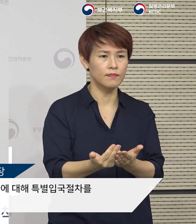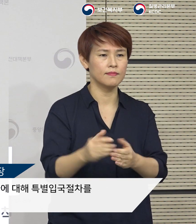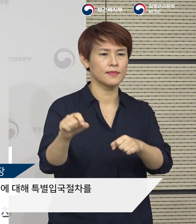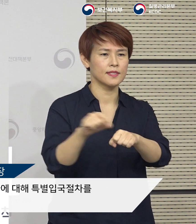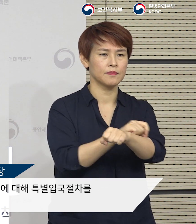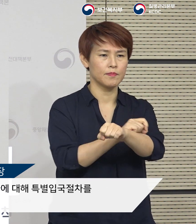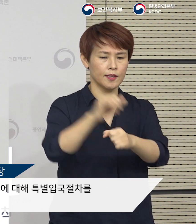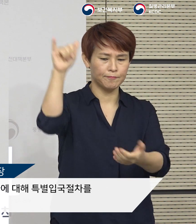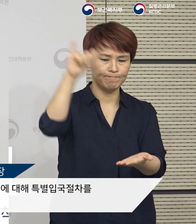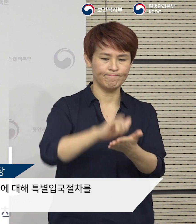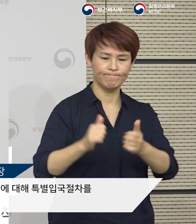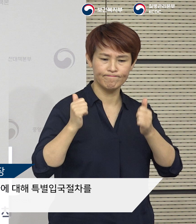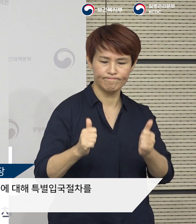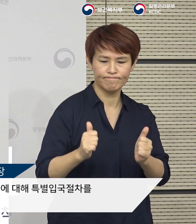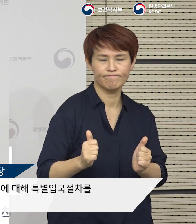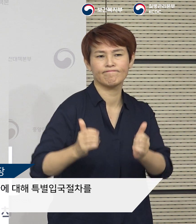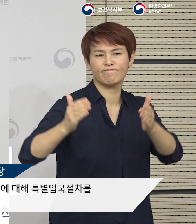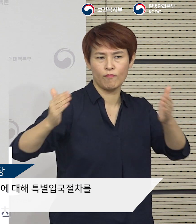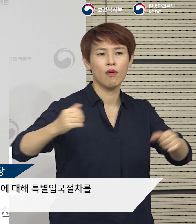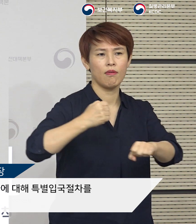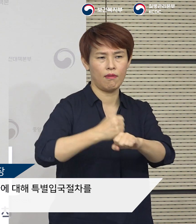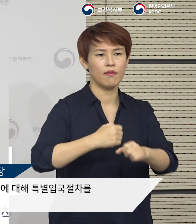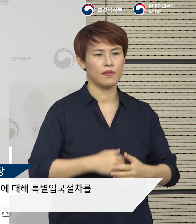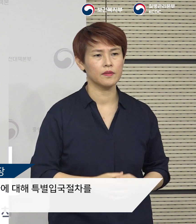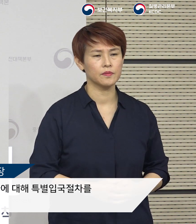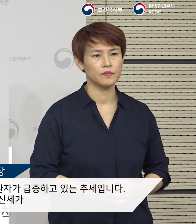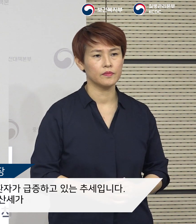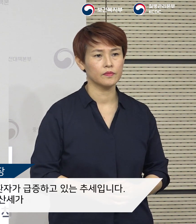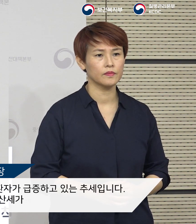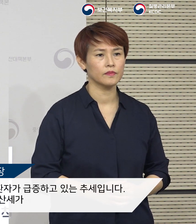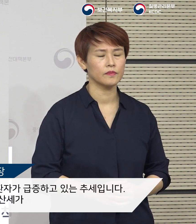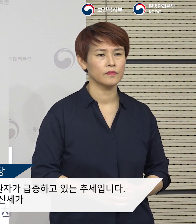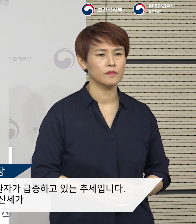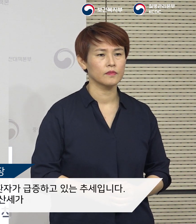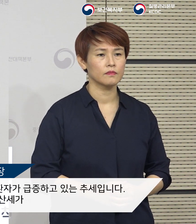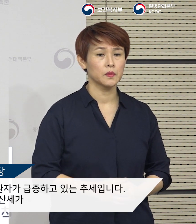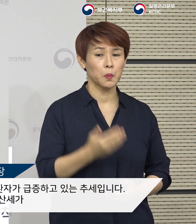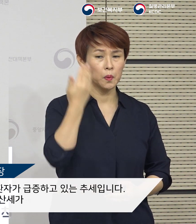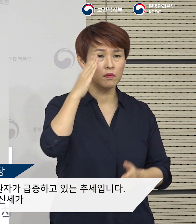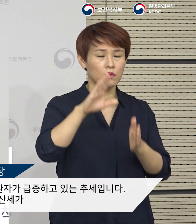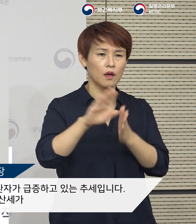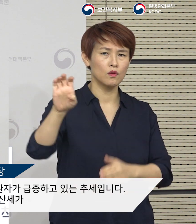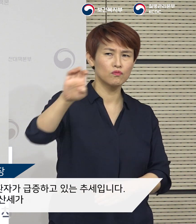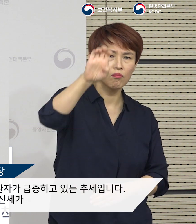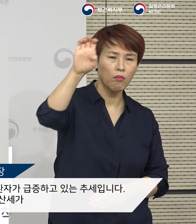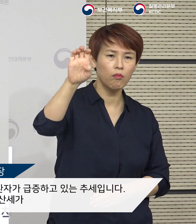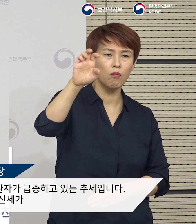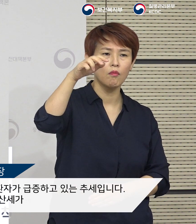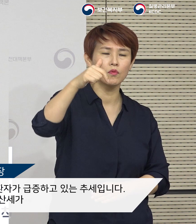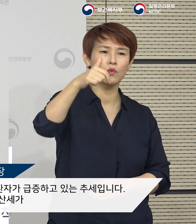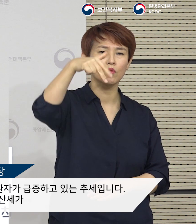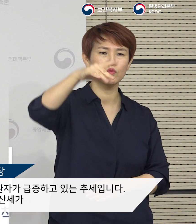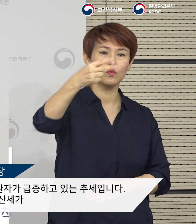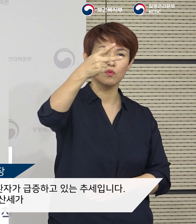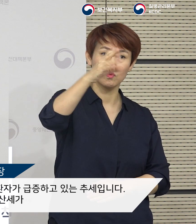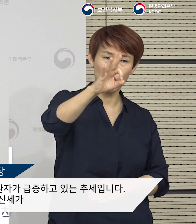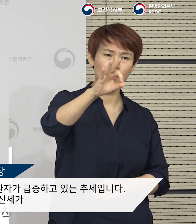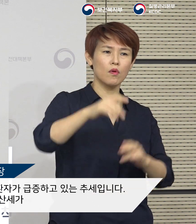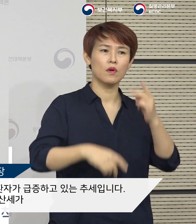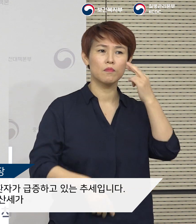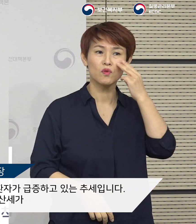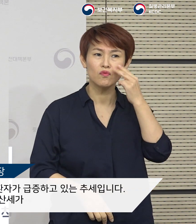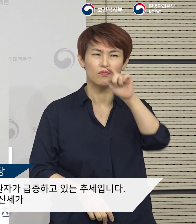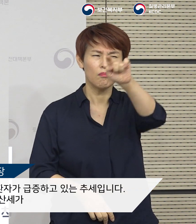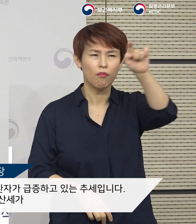특별 입국 절차를 확대하여 시행하고 있습니다. 최근 유럽, 중동, 미국 등 전